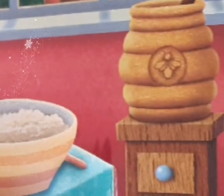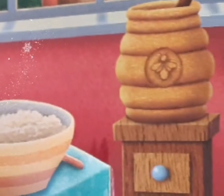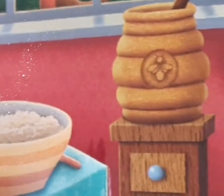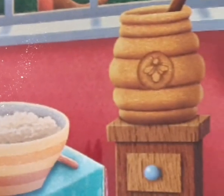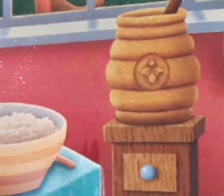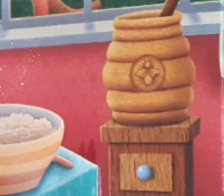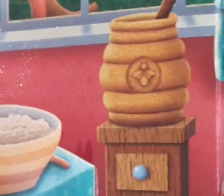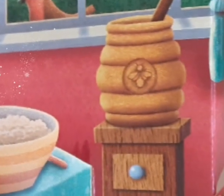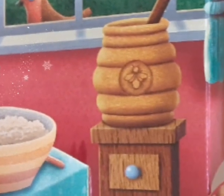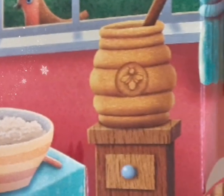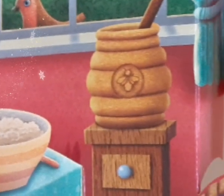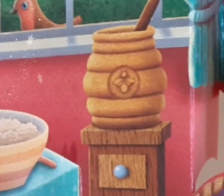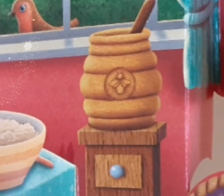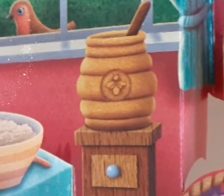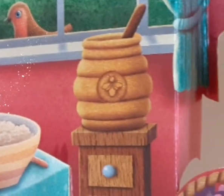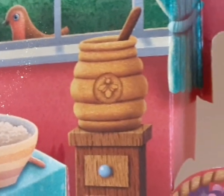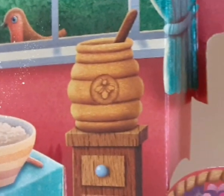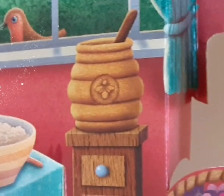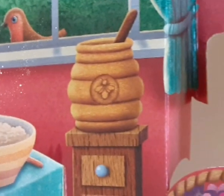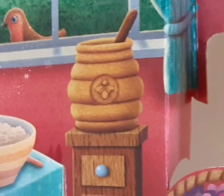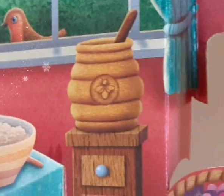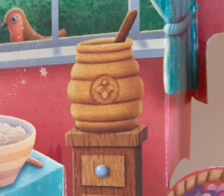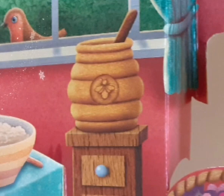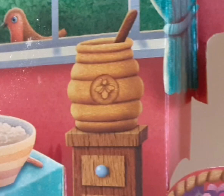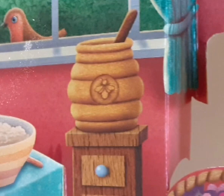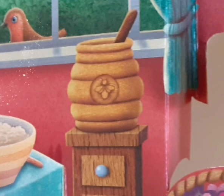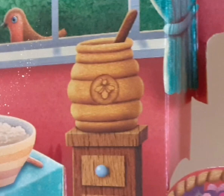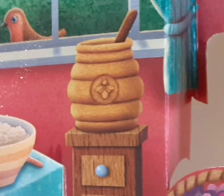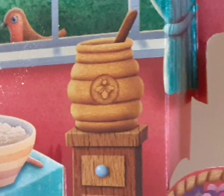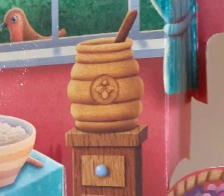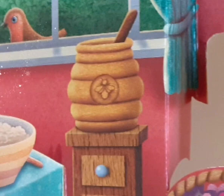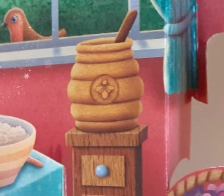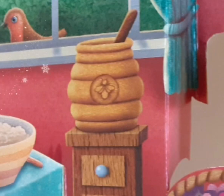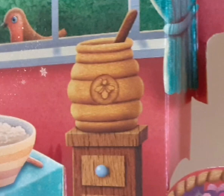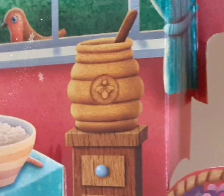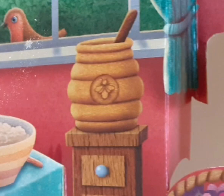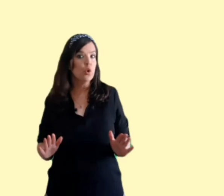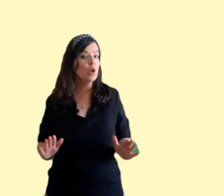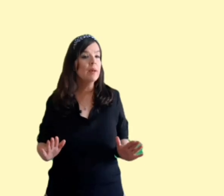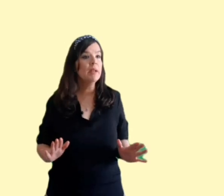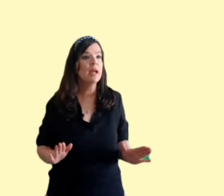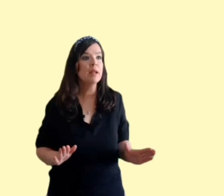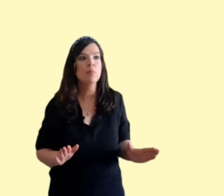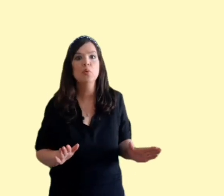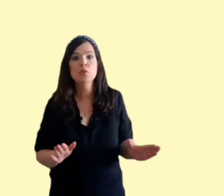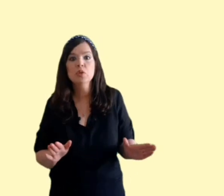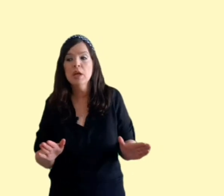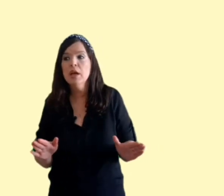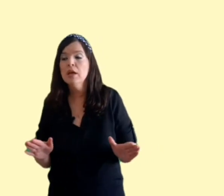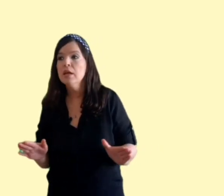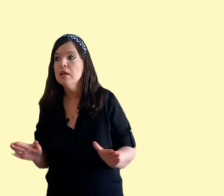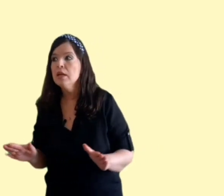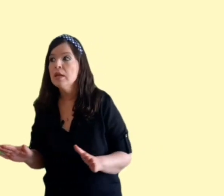A su nariz el rico aroma de la avena recién hecha y decidió caminar en